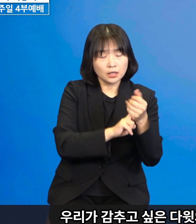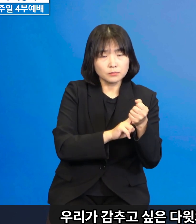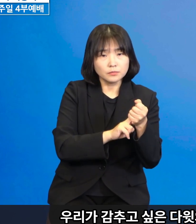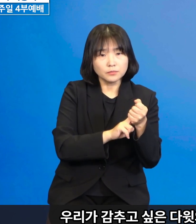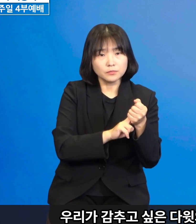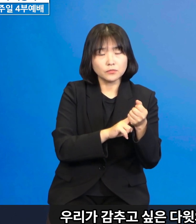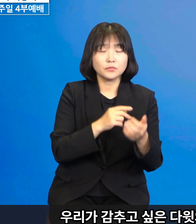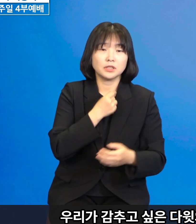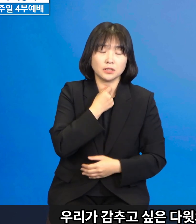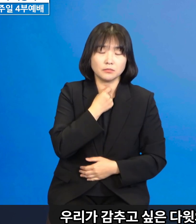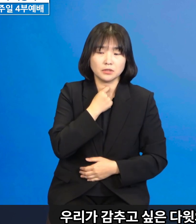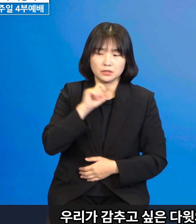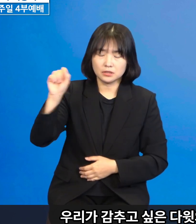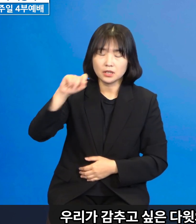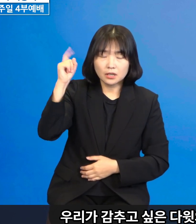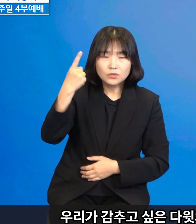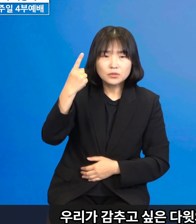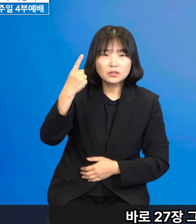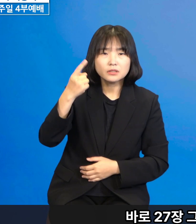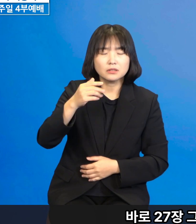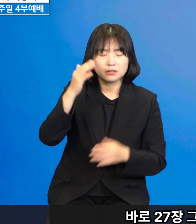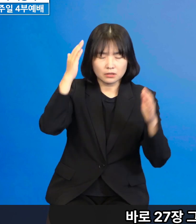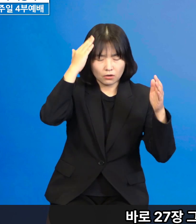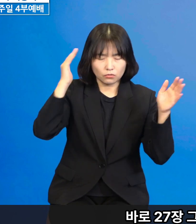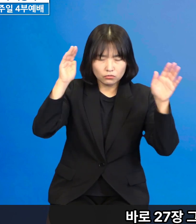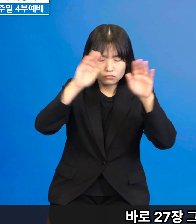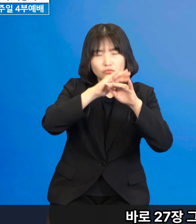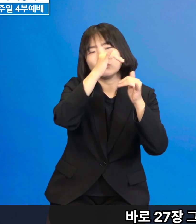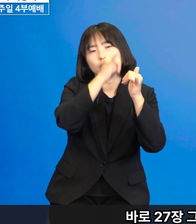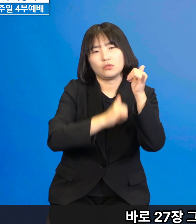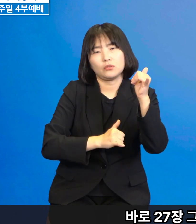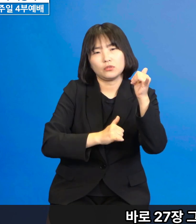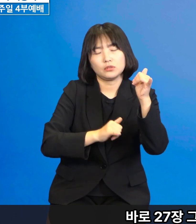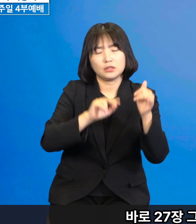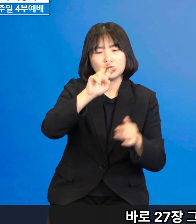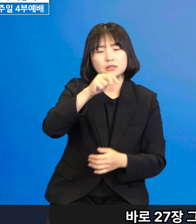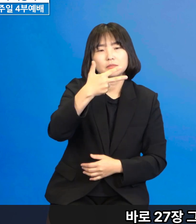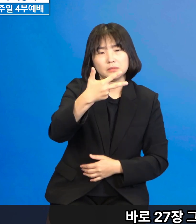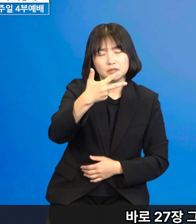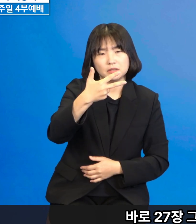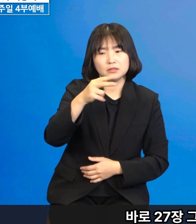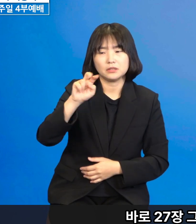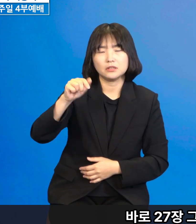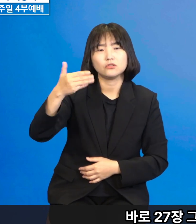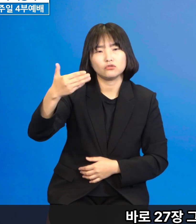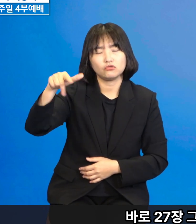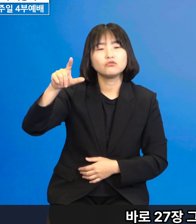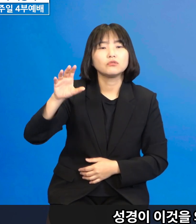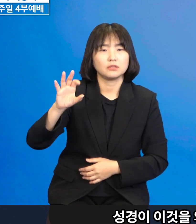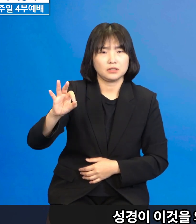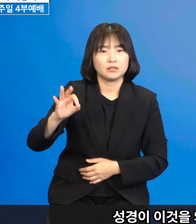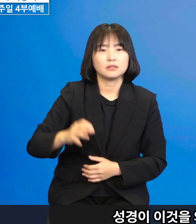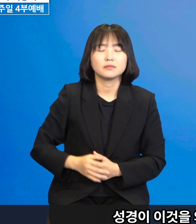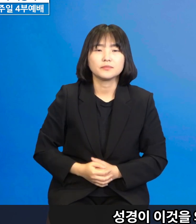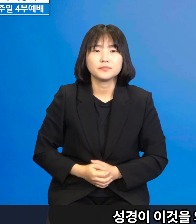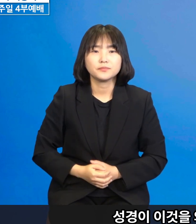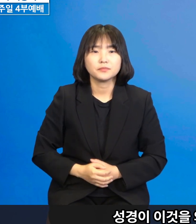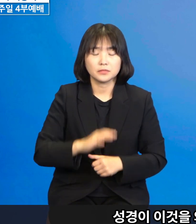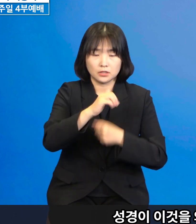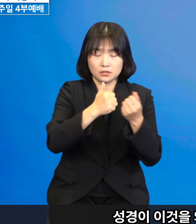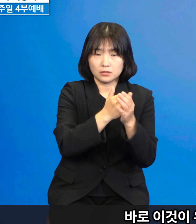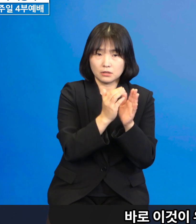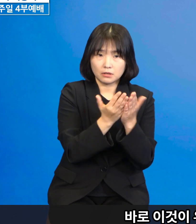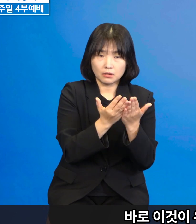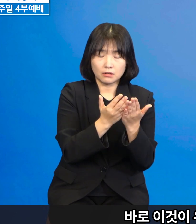다윗의 흑역사 중에 또 하나 장면이 바로 27장 그리고 29장입니다. 성경이 이것을 왜